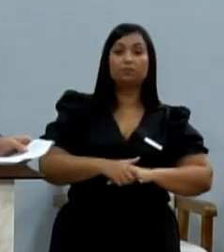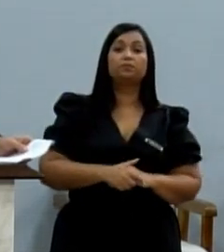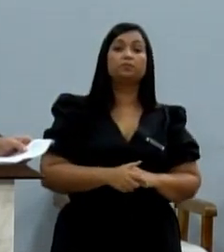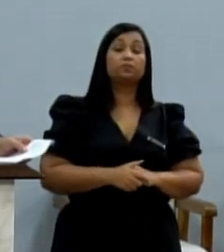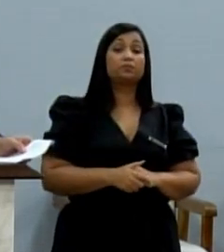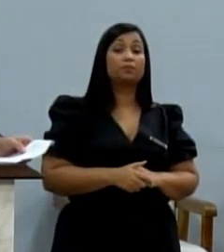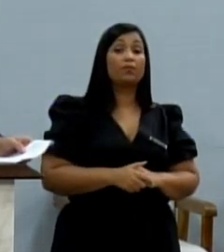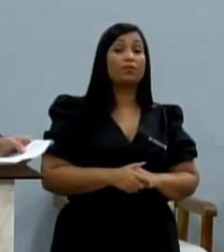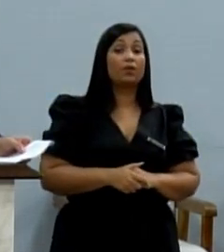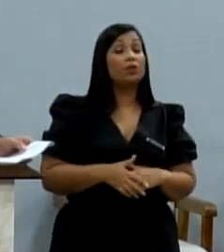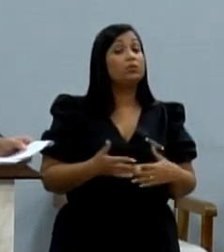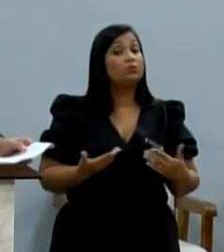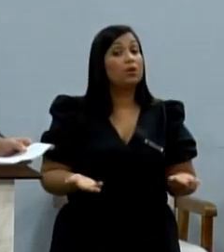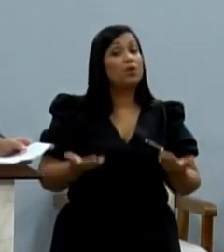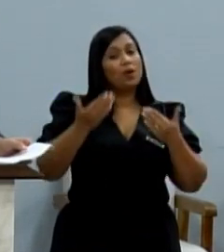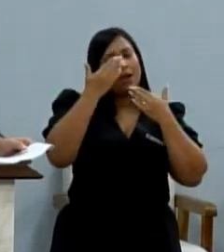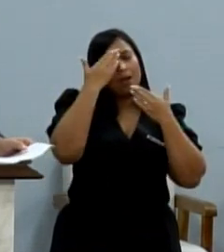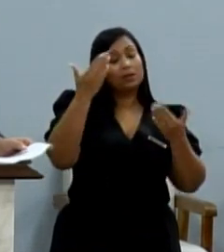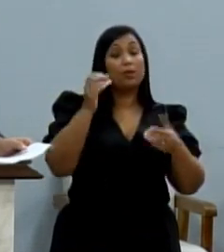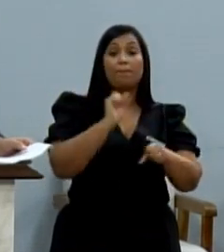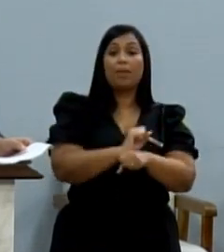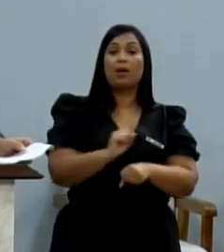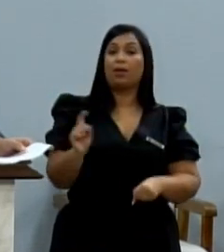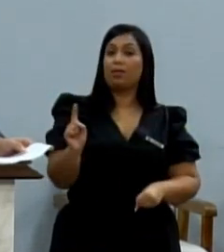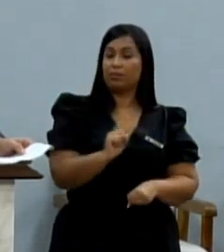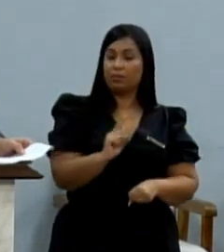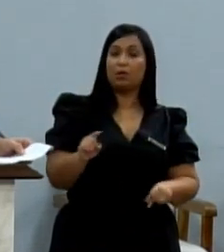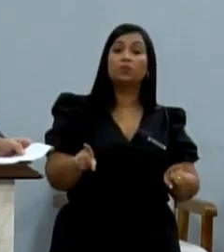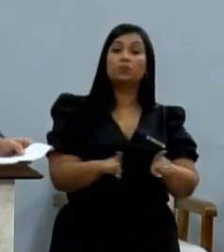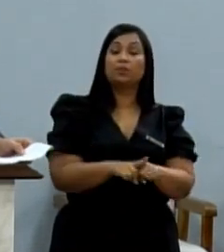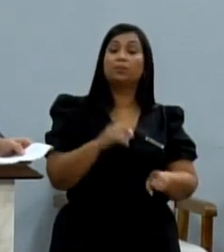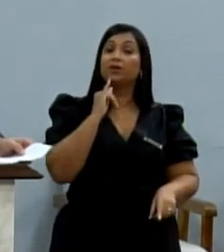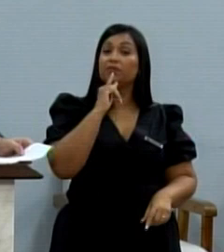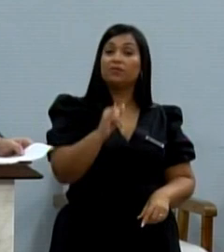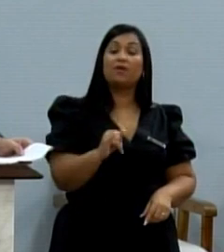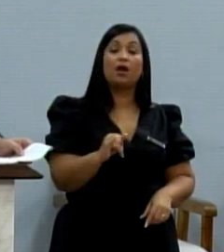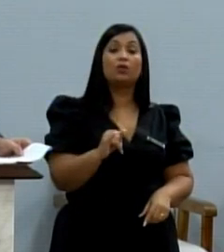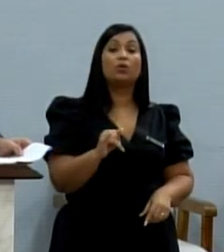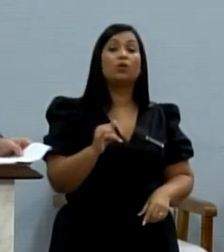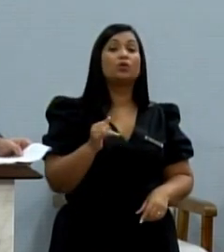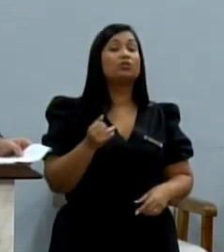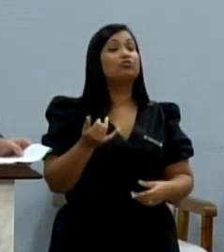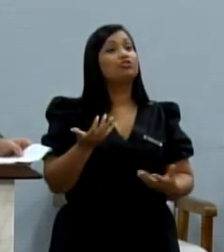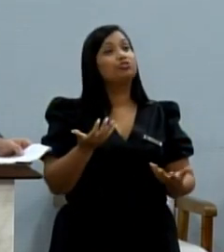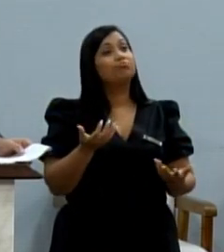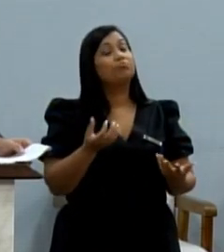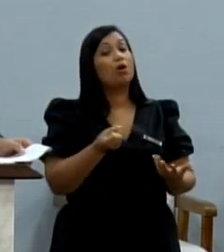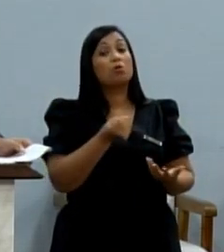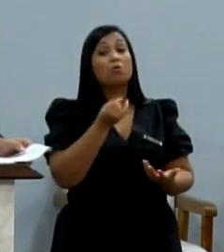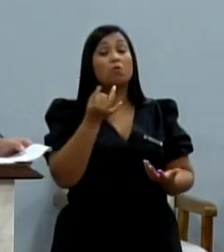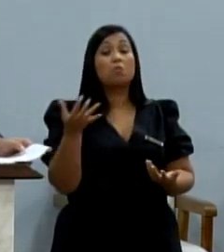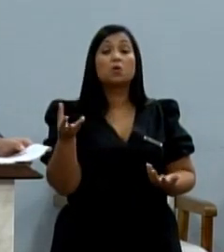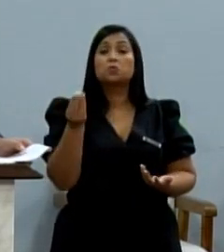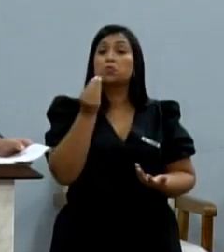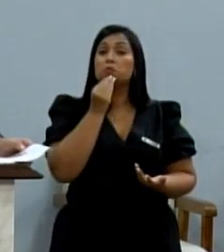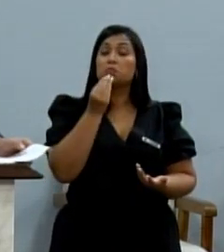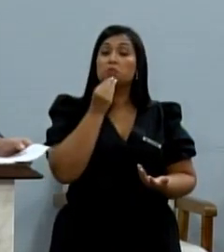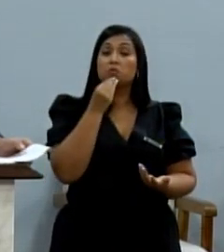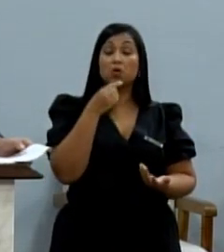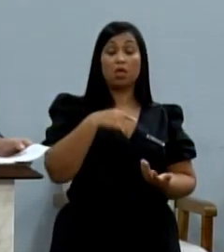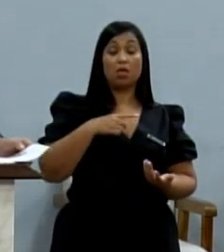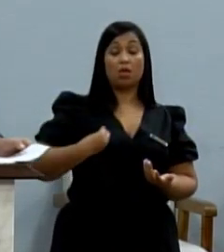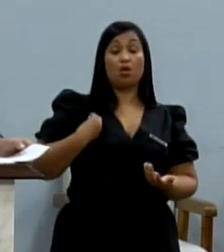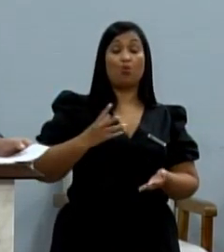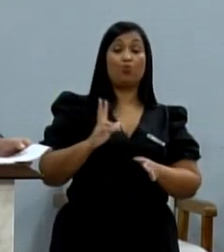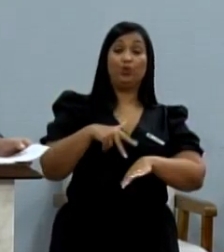rua mas enfim os agradecimentos Não Param por aí também faço menção de algumas oportunidades em que